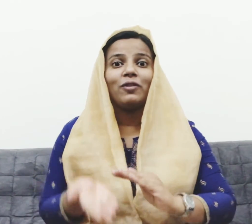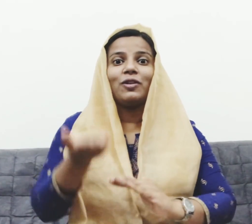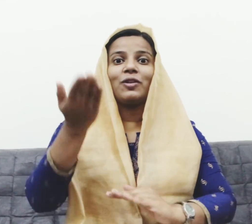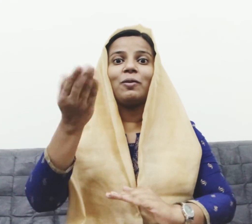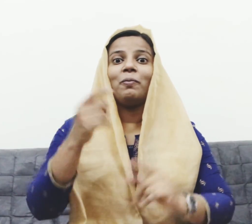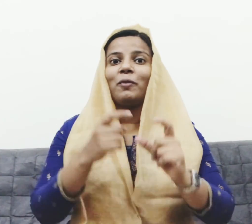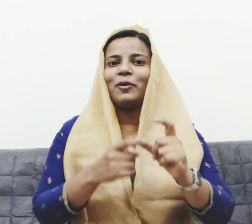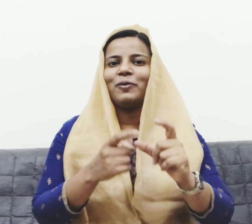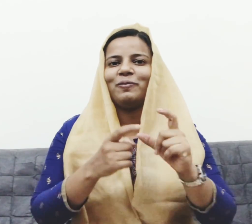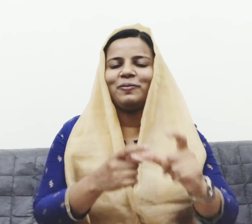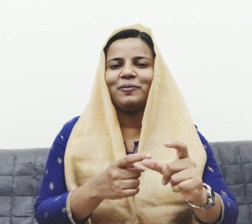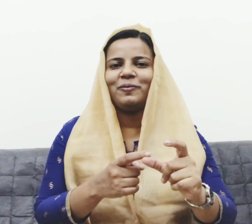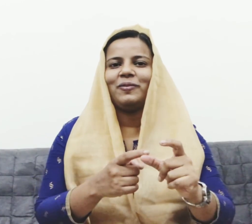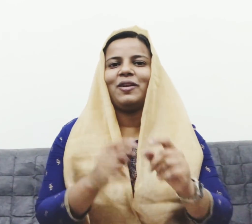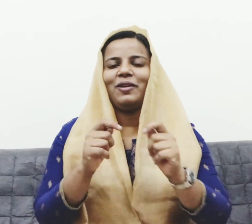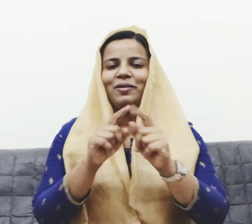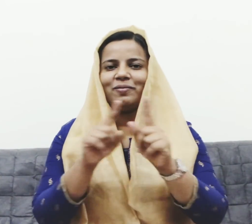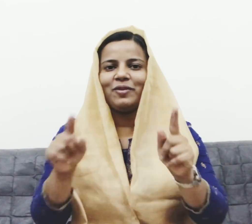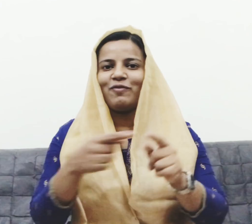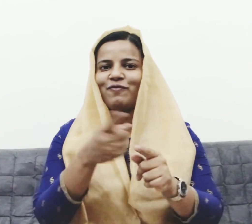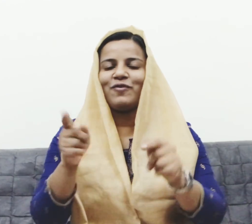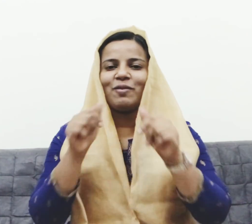വളരും, വർദ്ധിക്കും, പെരുകും. ഹല്ലേലൂയ. വി ആർ